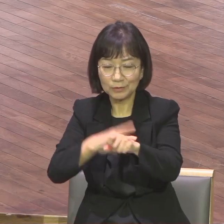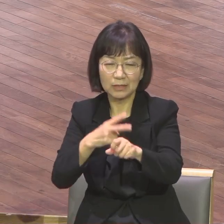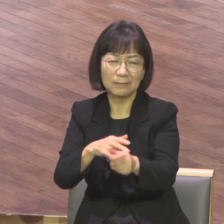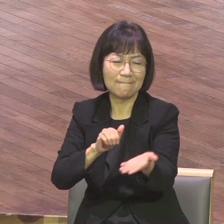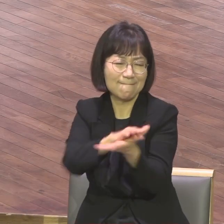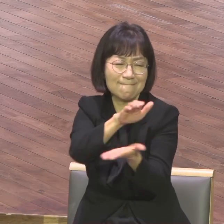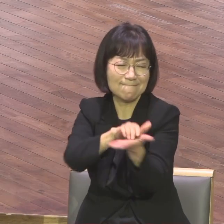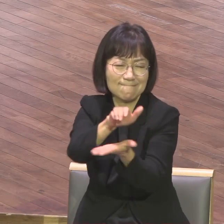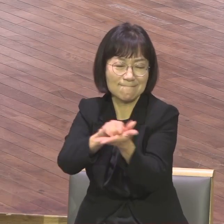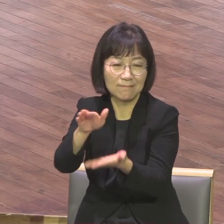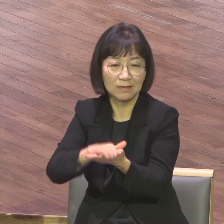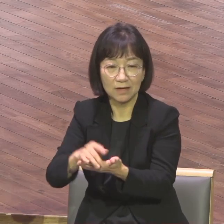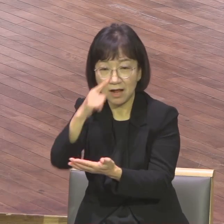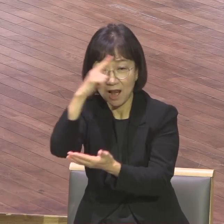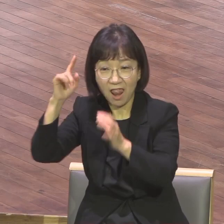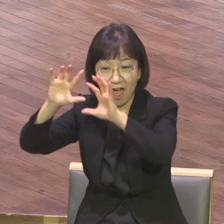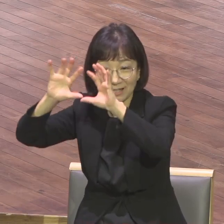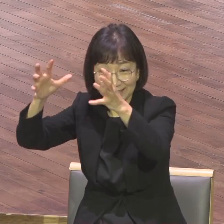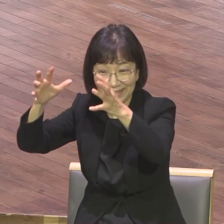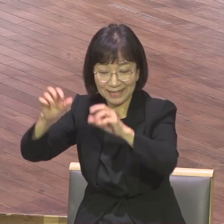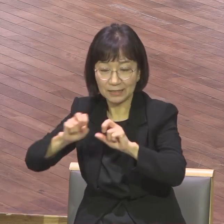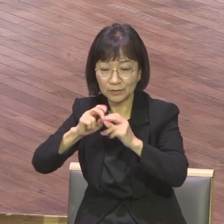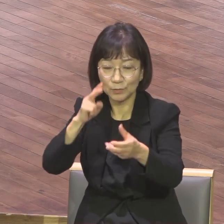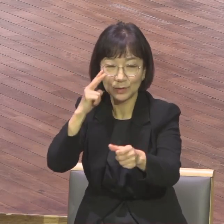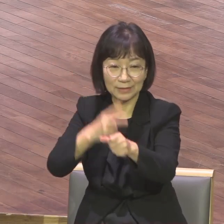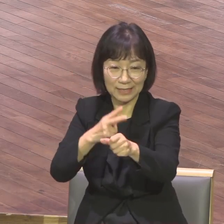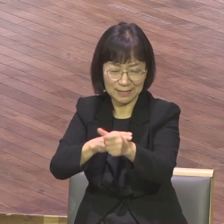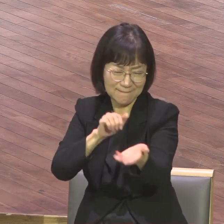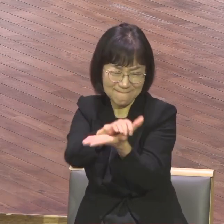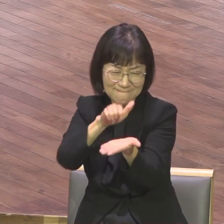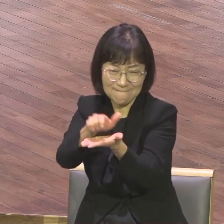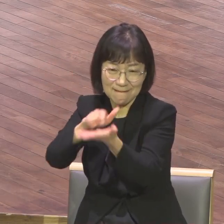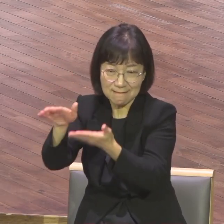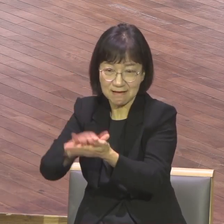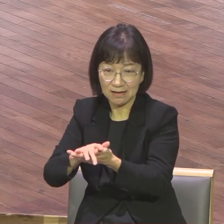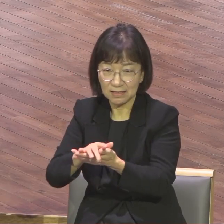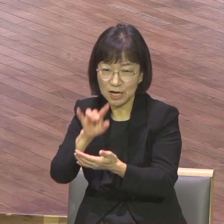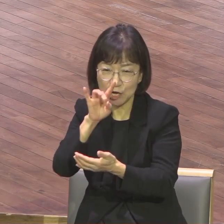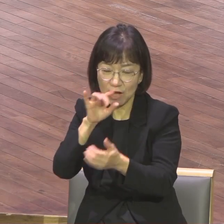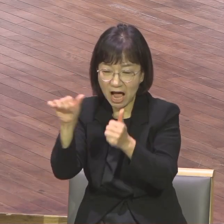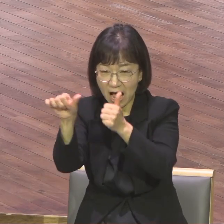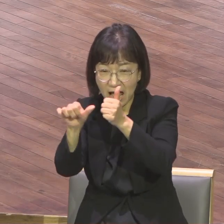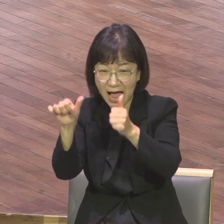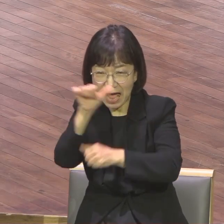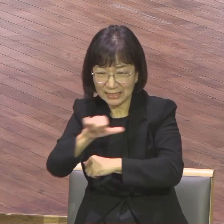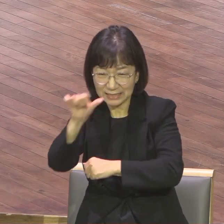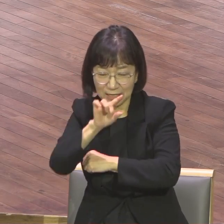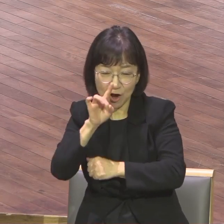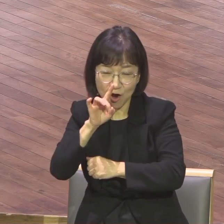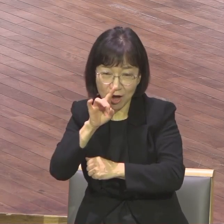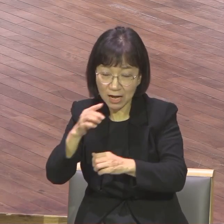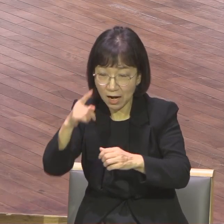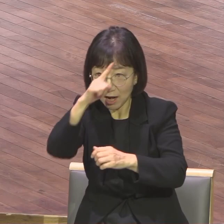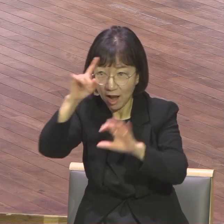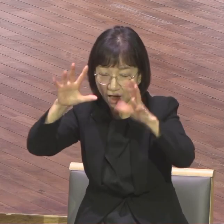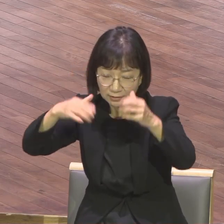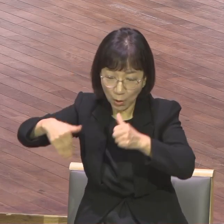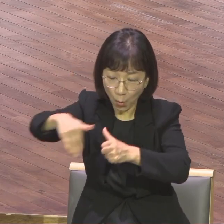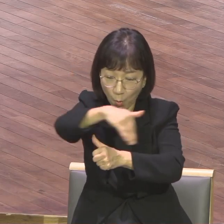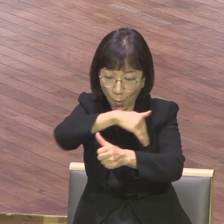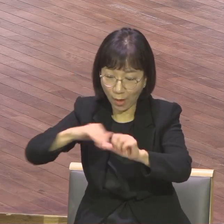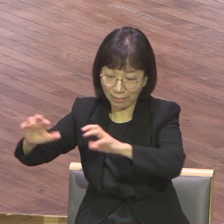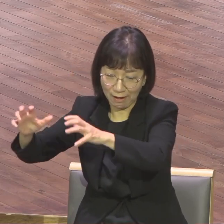러시아 다 쫓아내. 영향받아 가다시나 끼리키스나 우즈베키스나 다 쫓아내. 예수 믿는 사람 선교사 다 쫓아내.